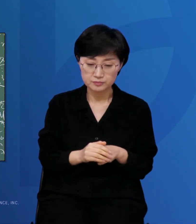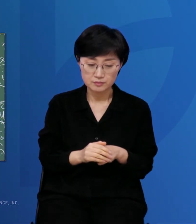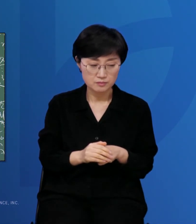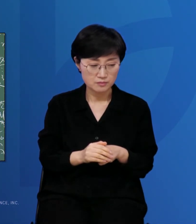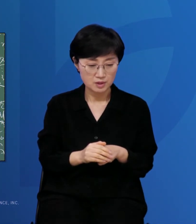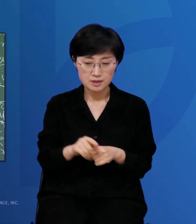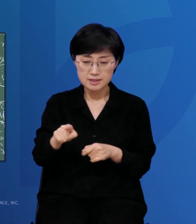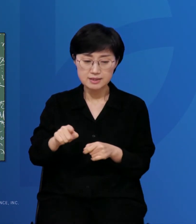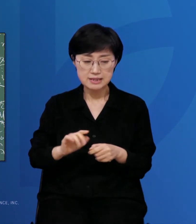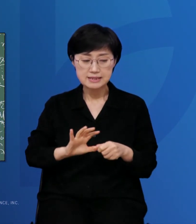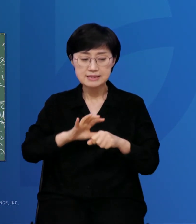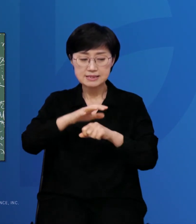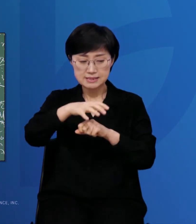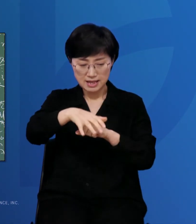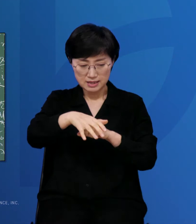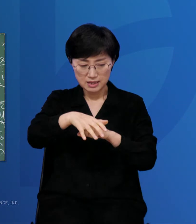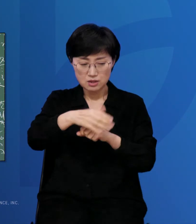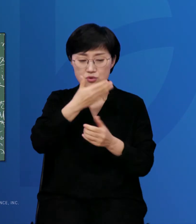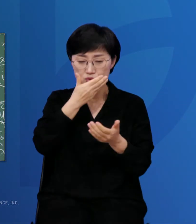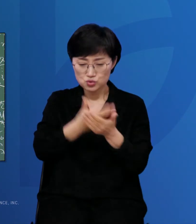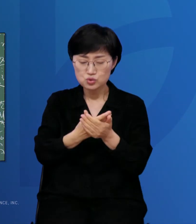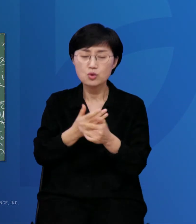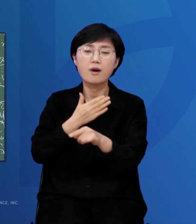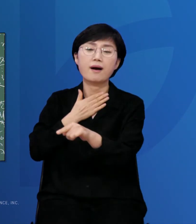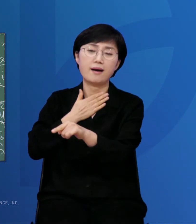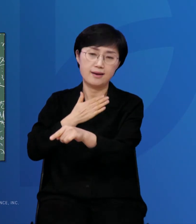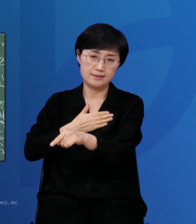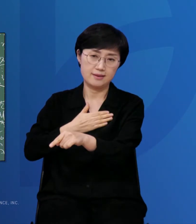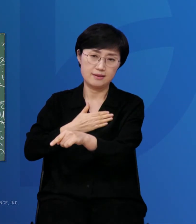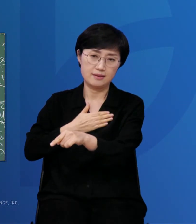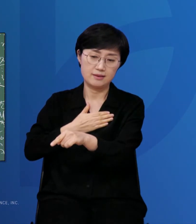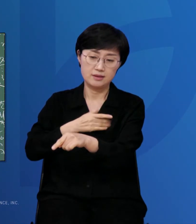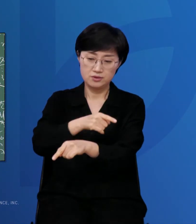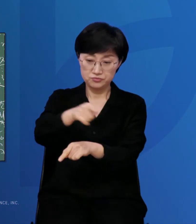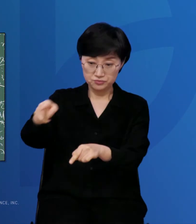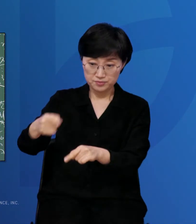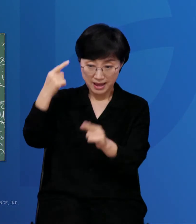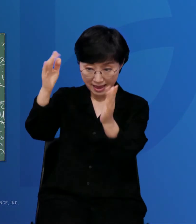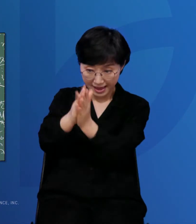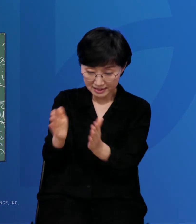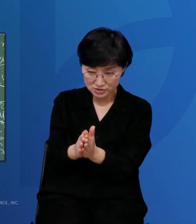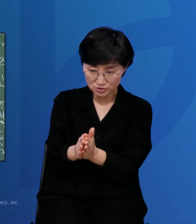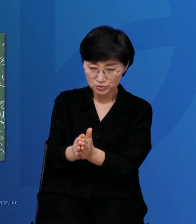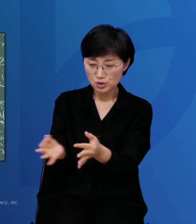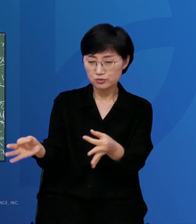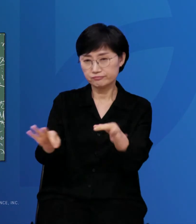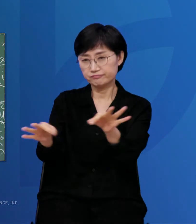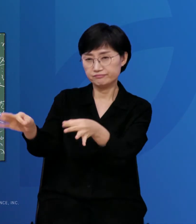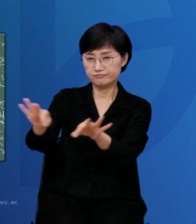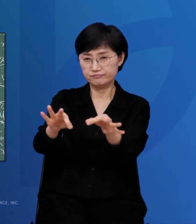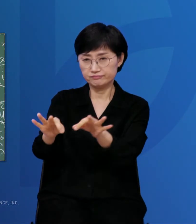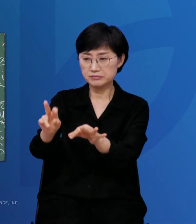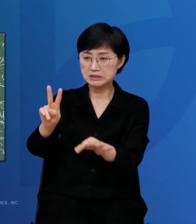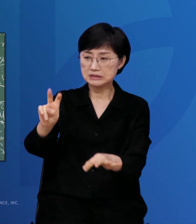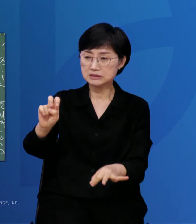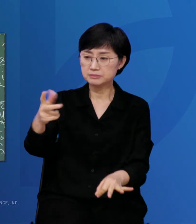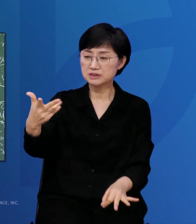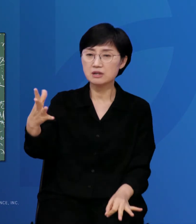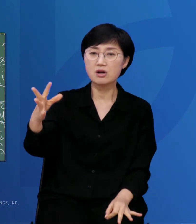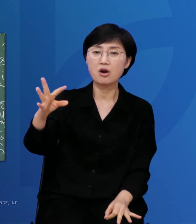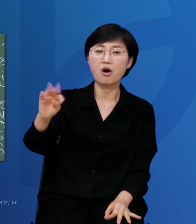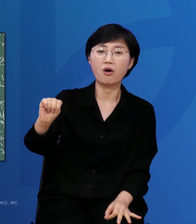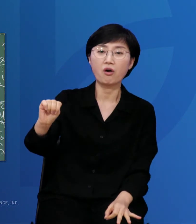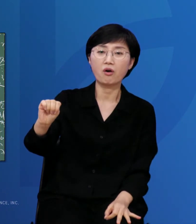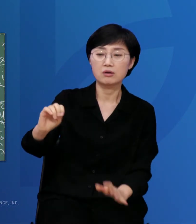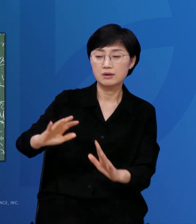알고요. 이번에 27억인가 자기들이 내 가지고. 완전히 지금 그